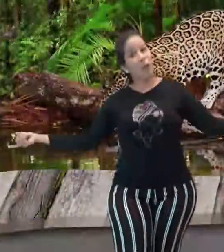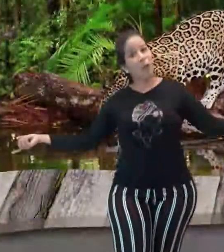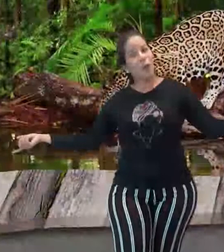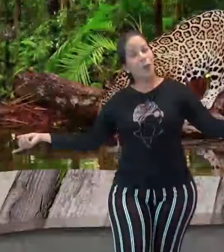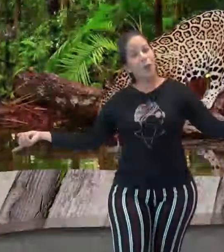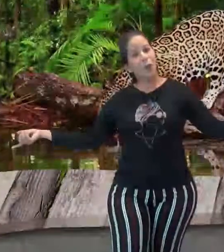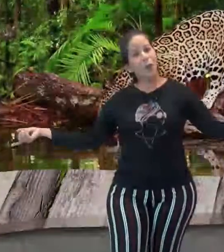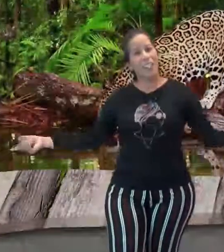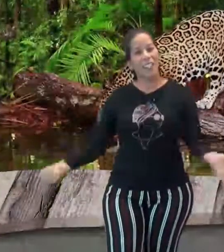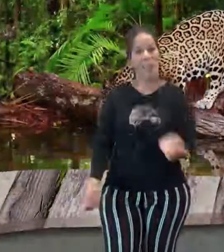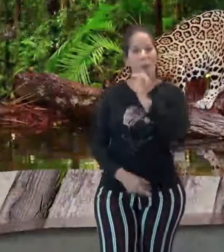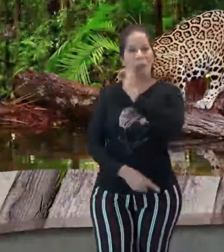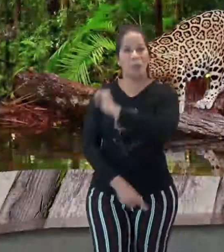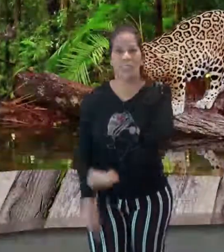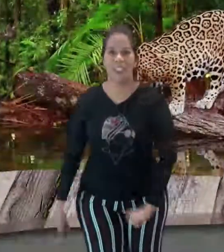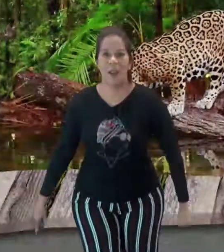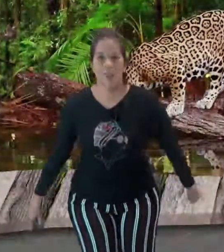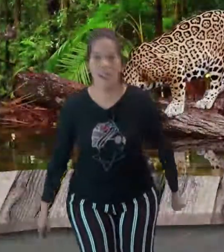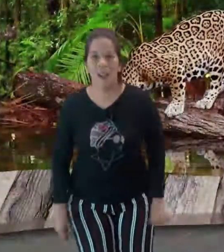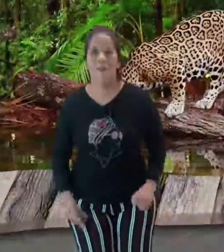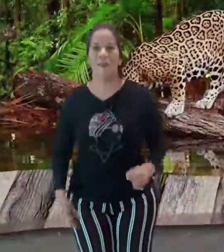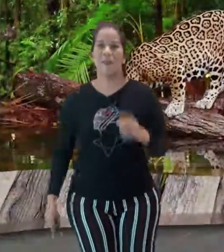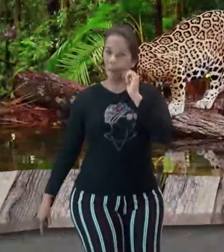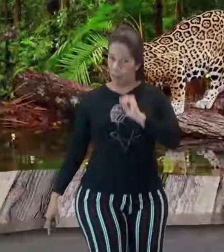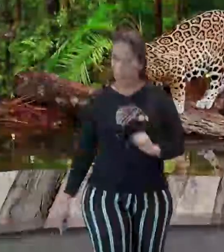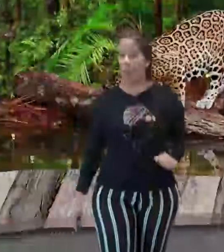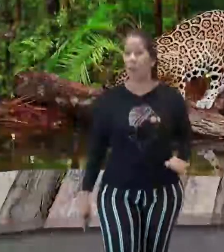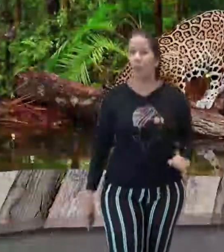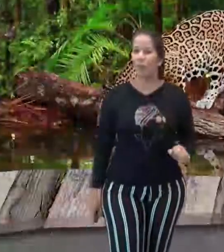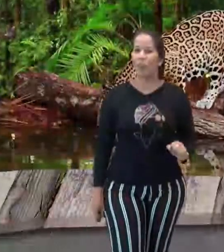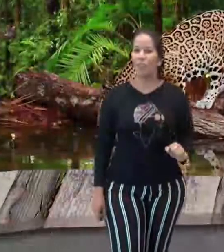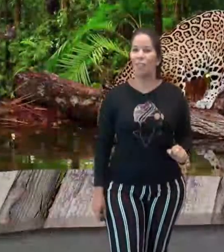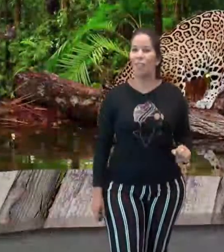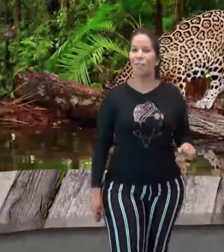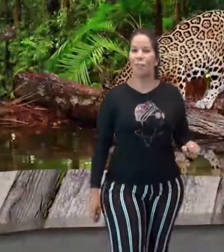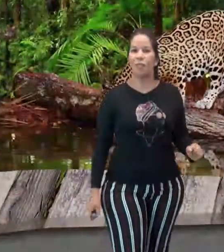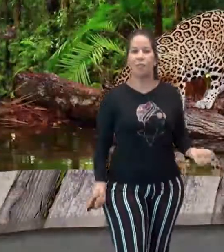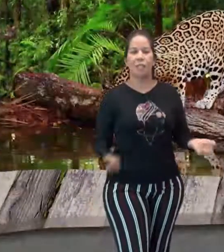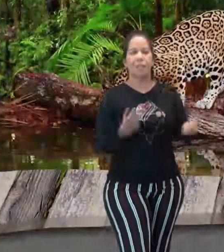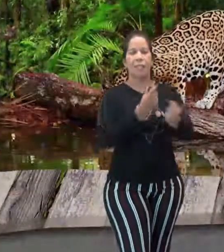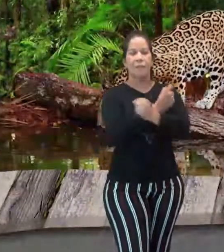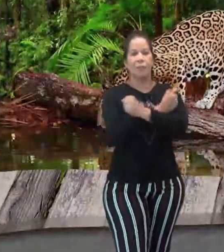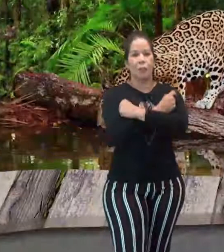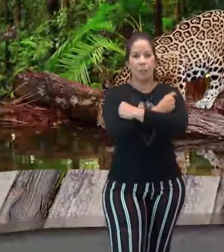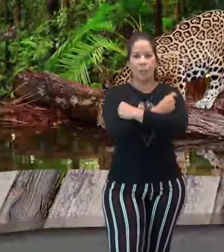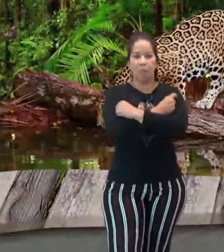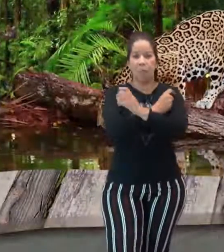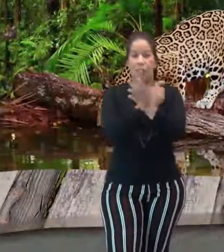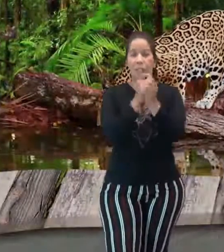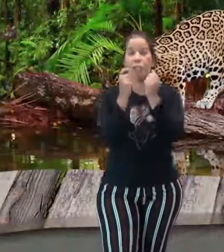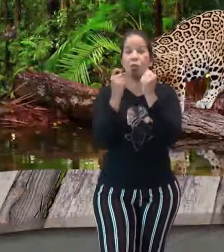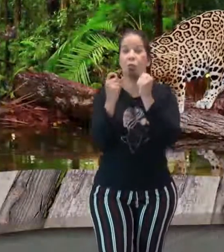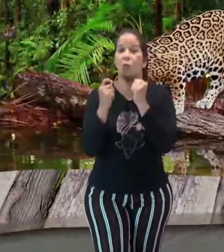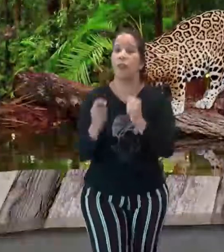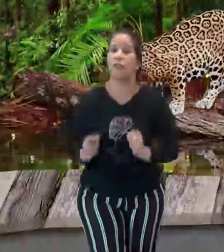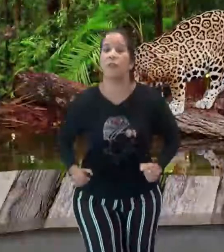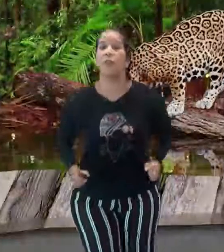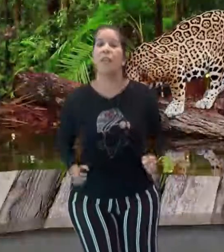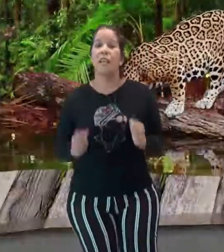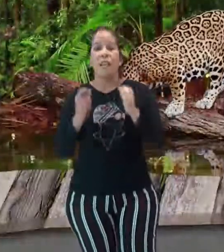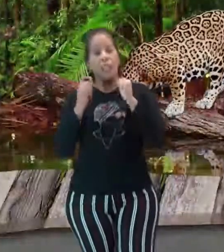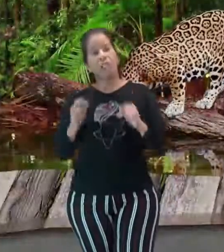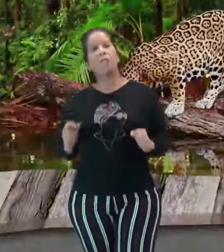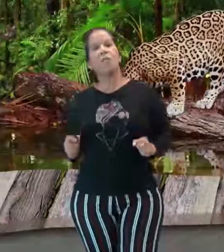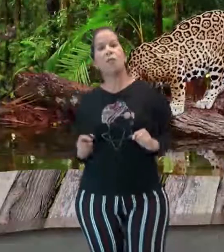Oi, oi, oi! Eu, a professora Tabita Maciel, estou aqui de novo com vocês. Forte abraço para você, segura